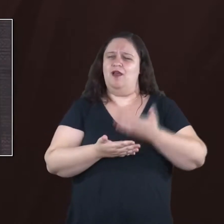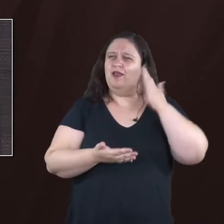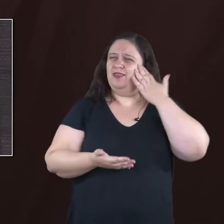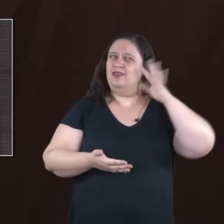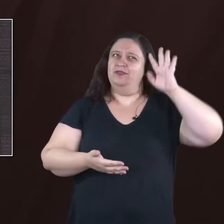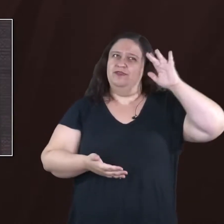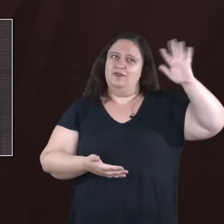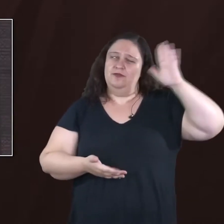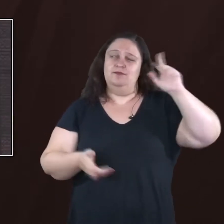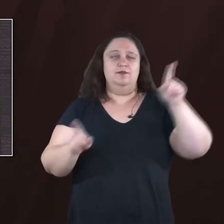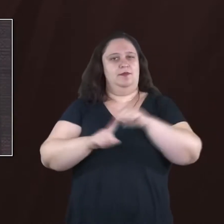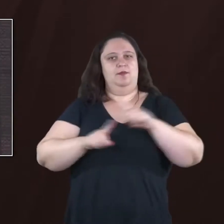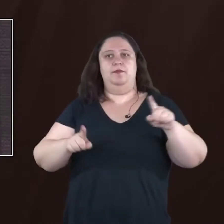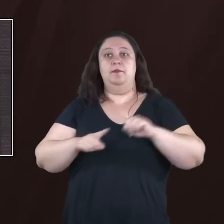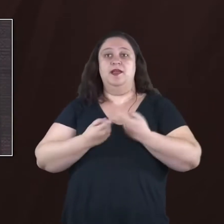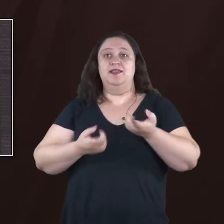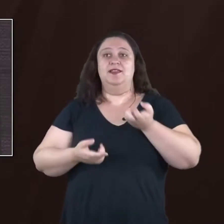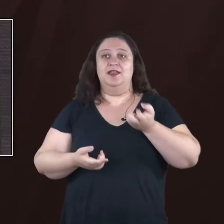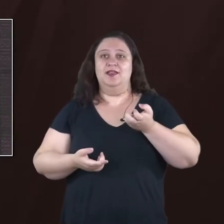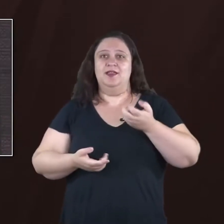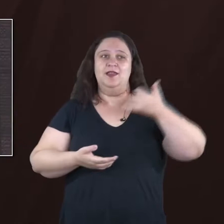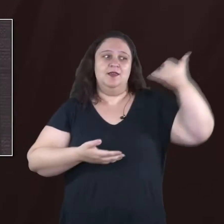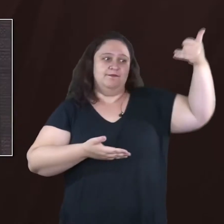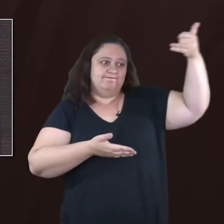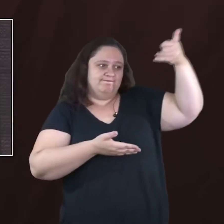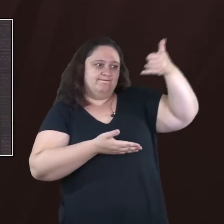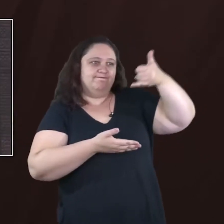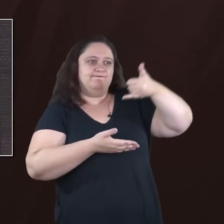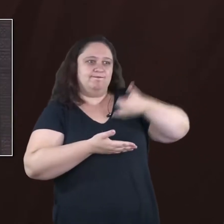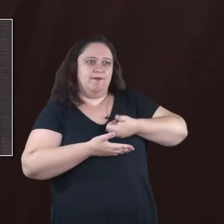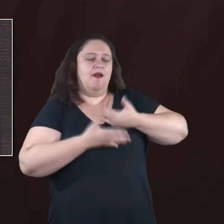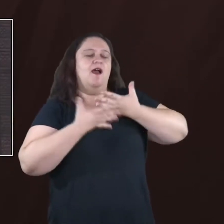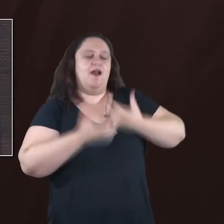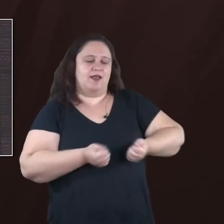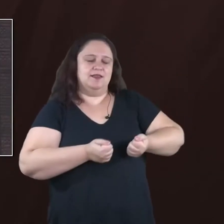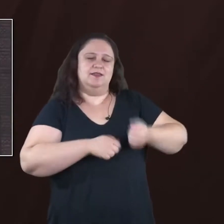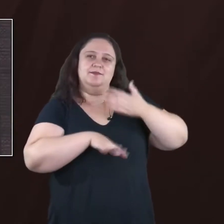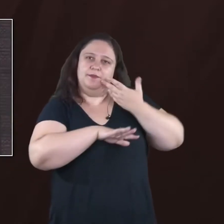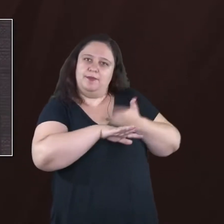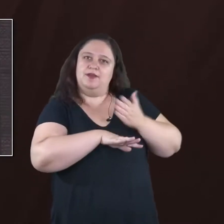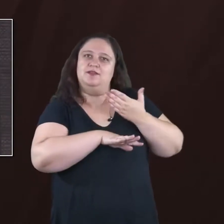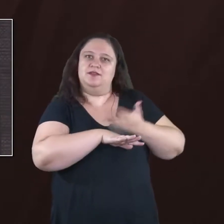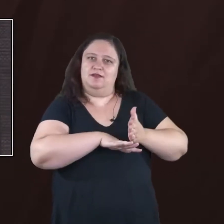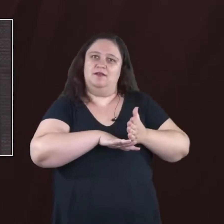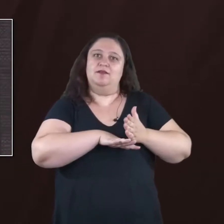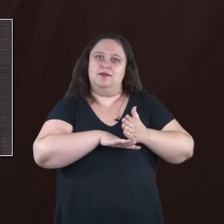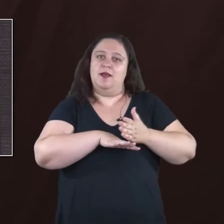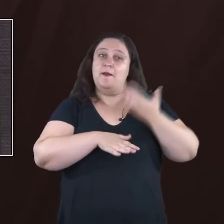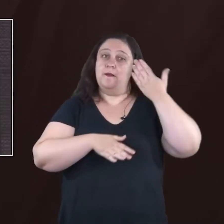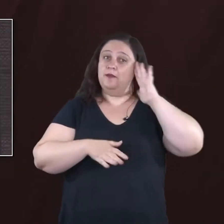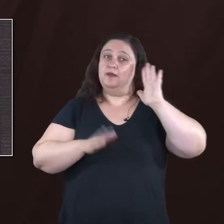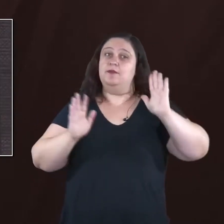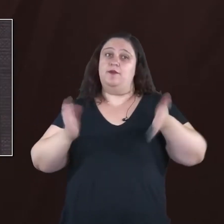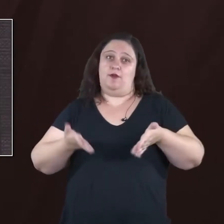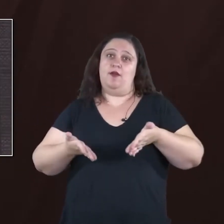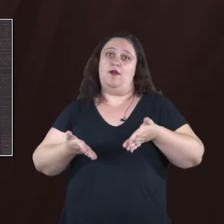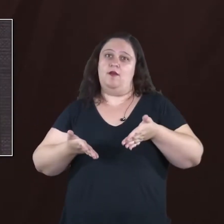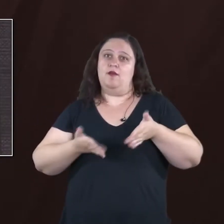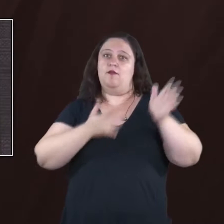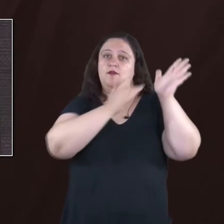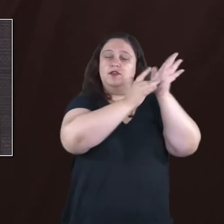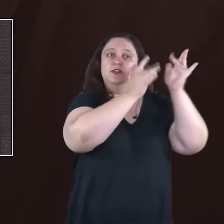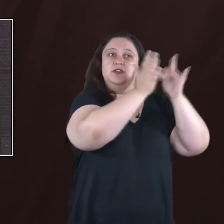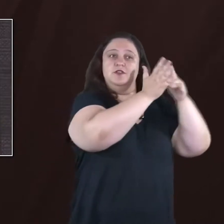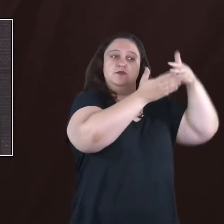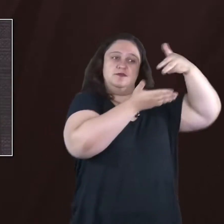estamos preocupados em ouvir a palavra do Senhor e executá-la, principalmente nesse final dos tempos, que o